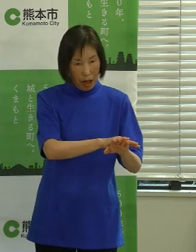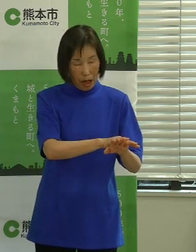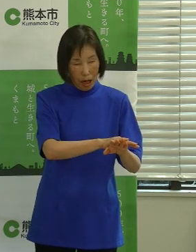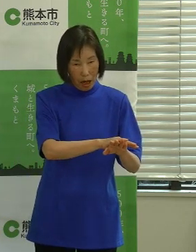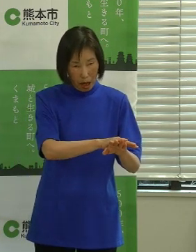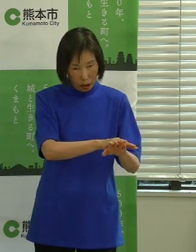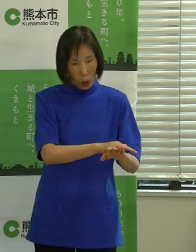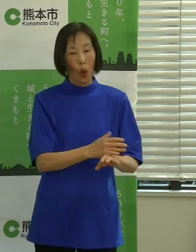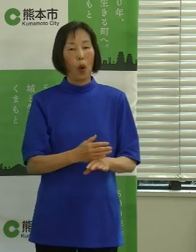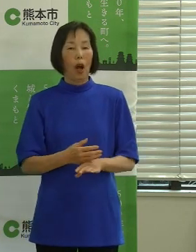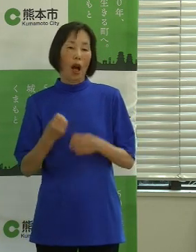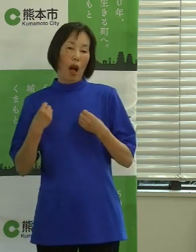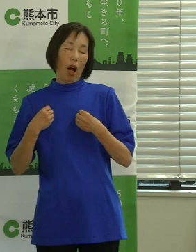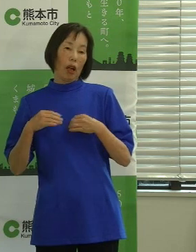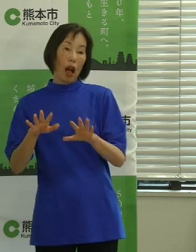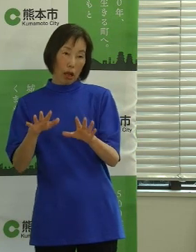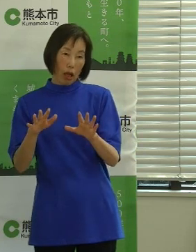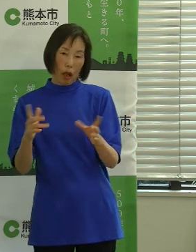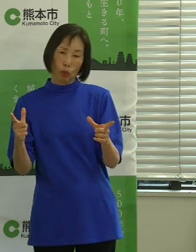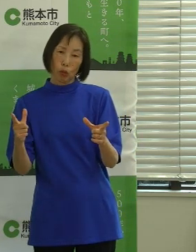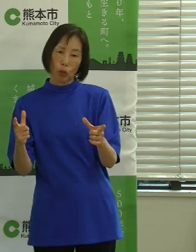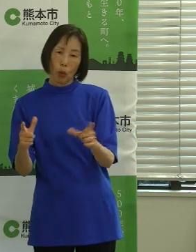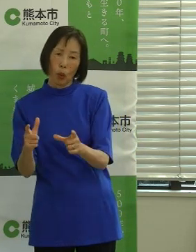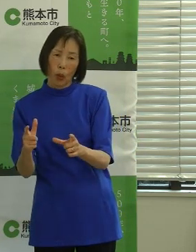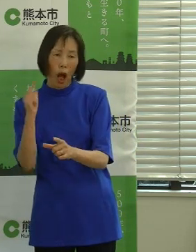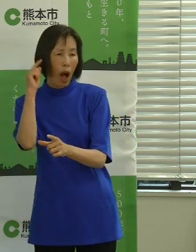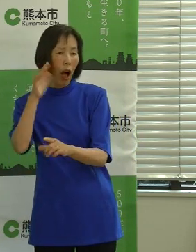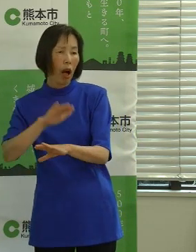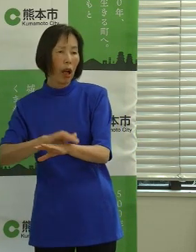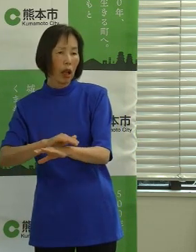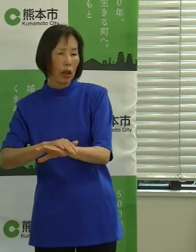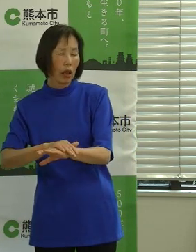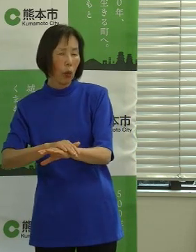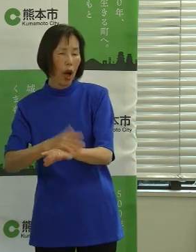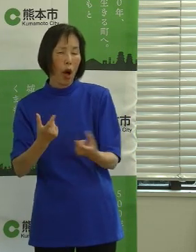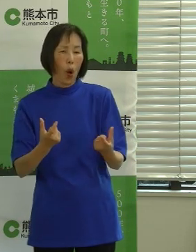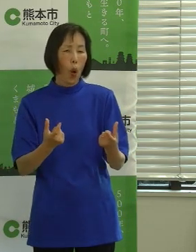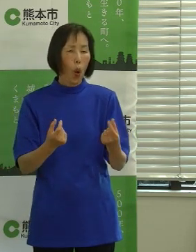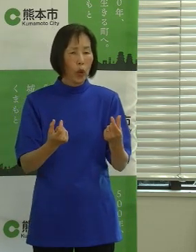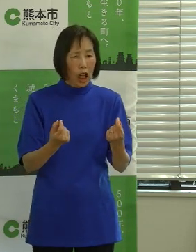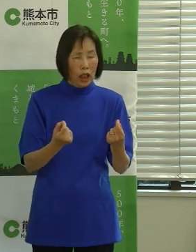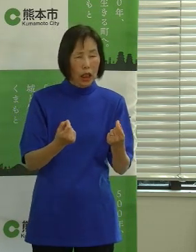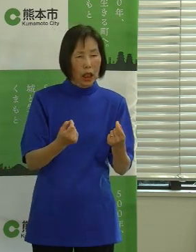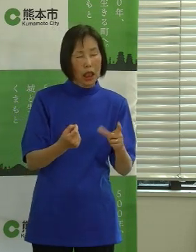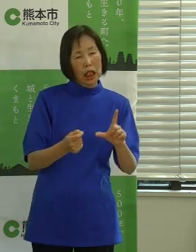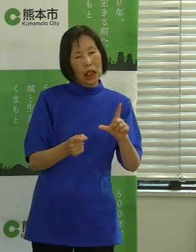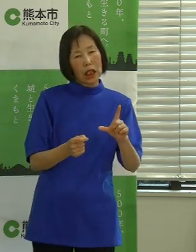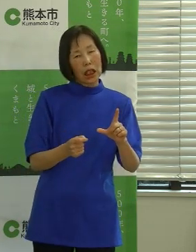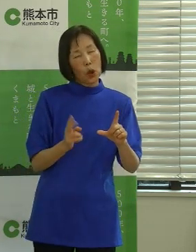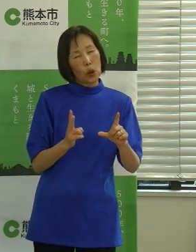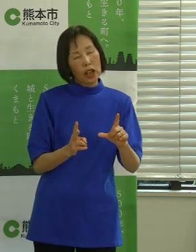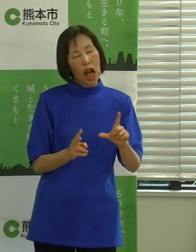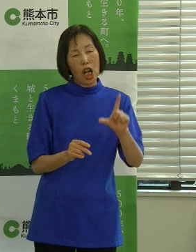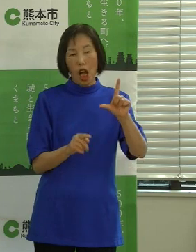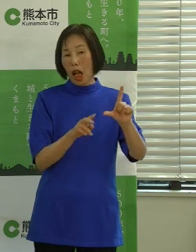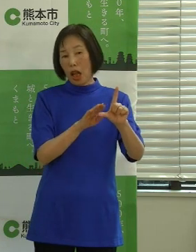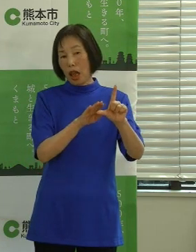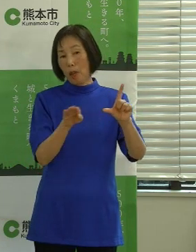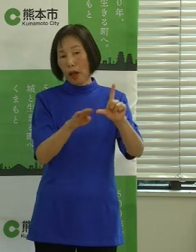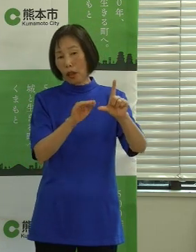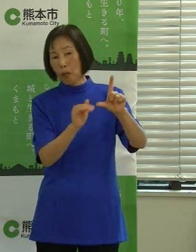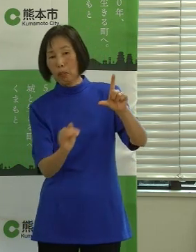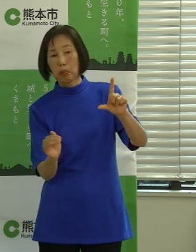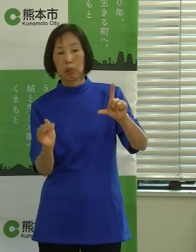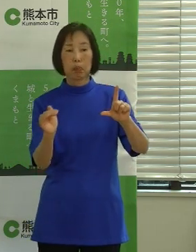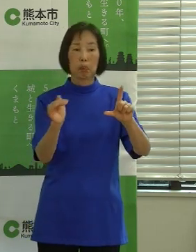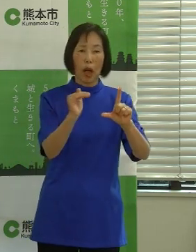感染がやっぱり縮小している時の考え方ではやはり同じようにレベルが1個上がったらすでに全部をこう今まで